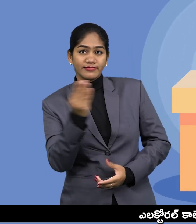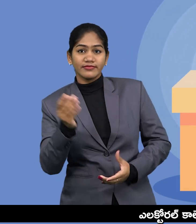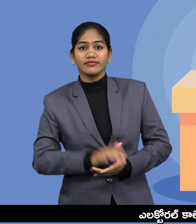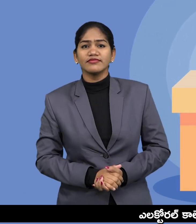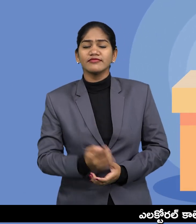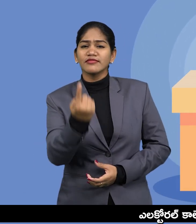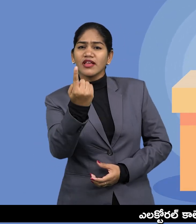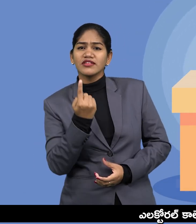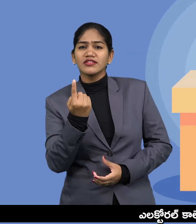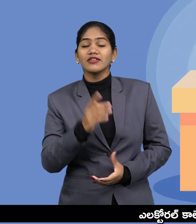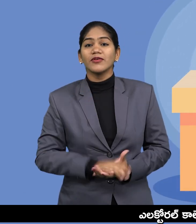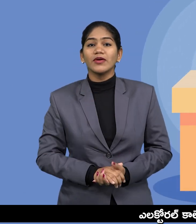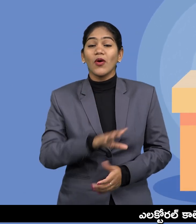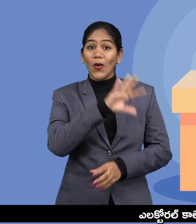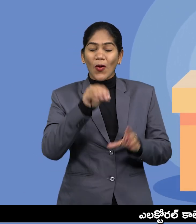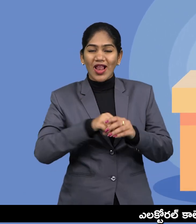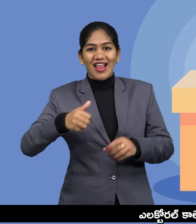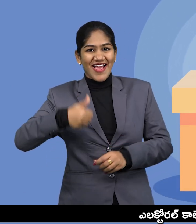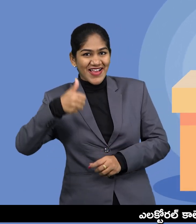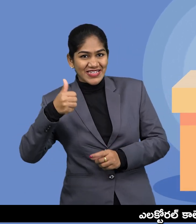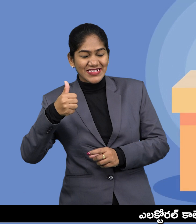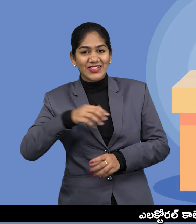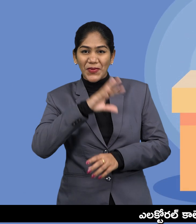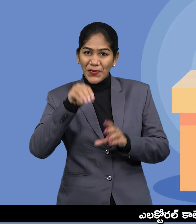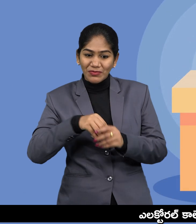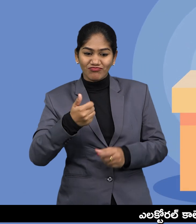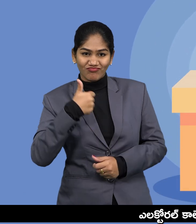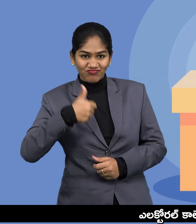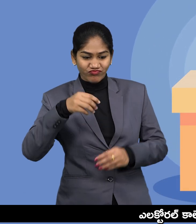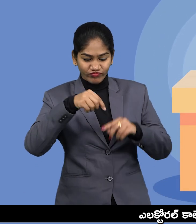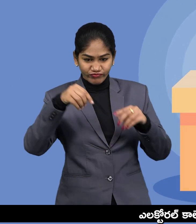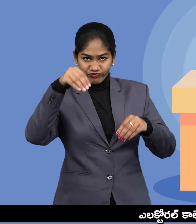ఎలక్టోరల్ కాలేజీ ద్వారా రాష్ట్రపతిని ఎన్నుకుంటారు.